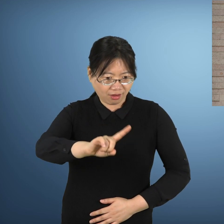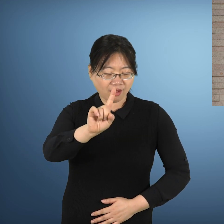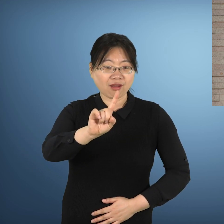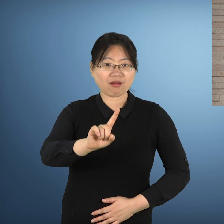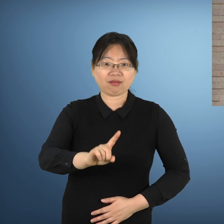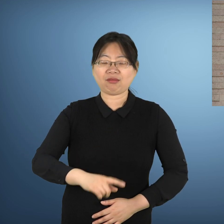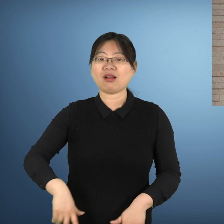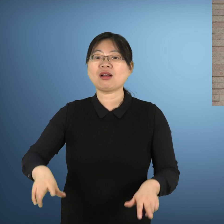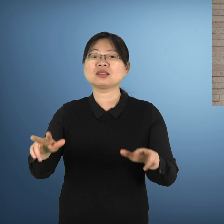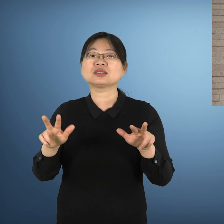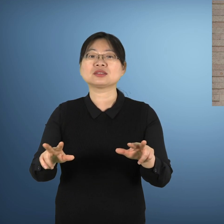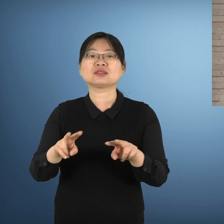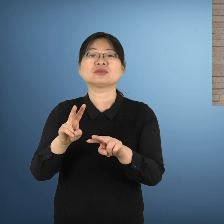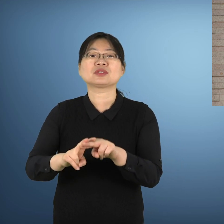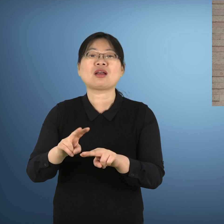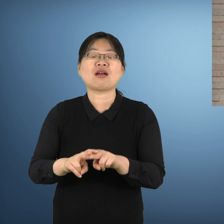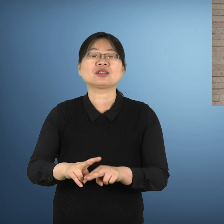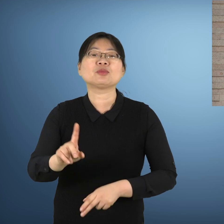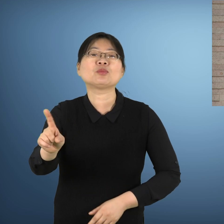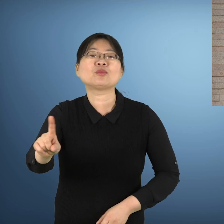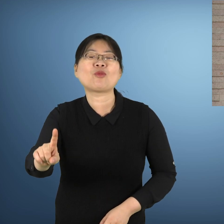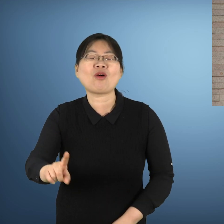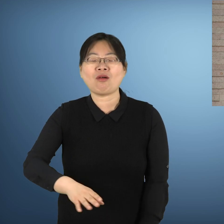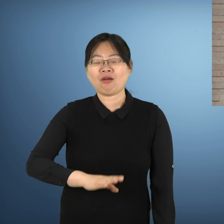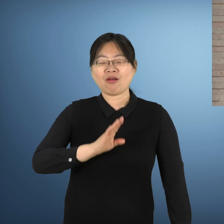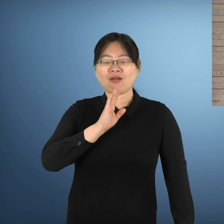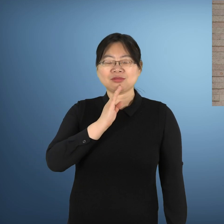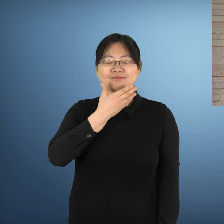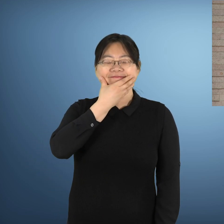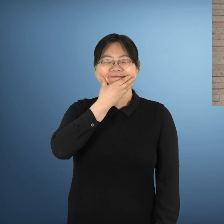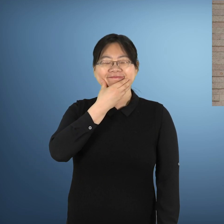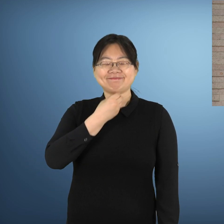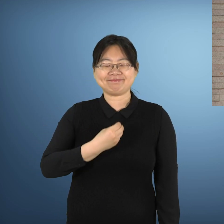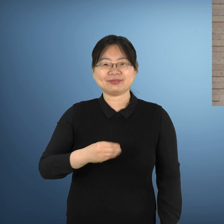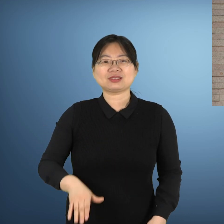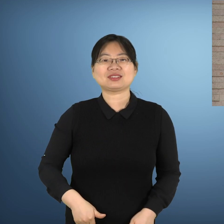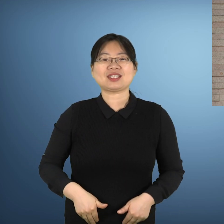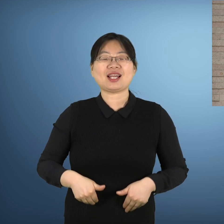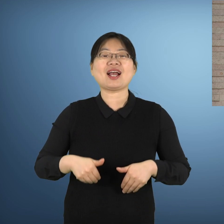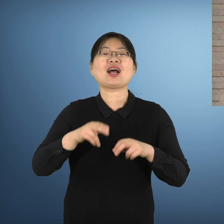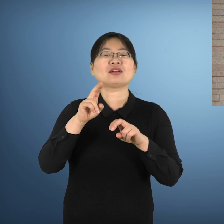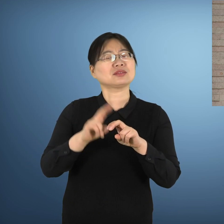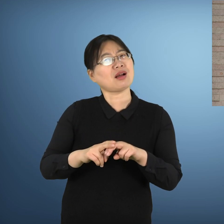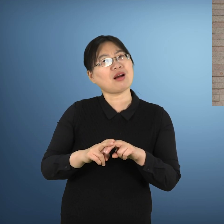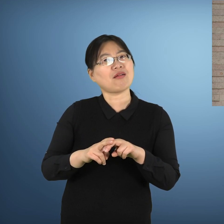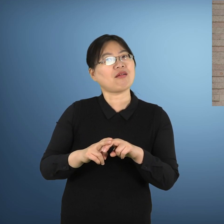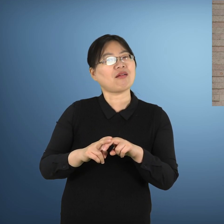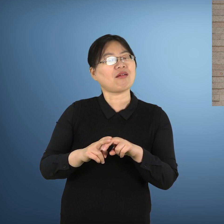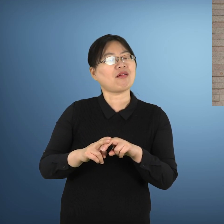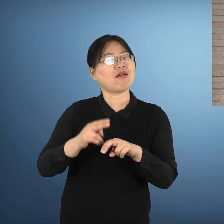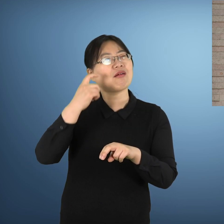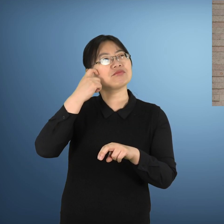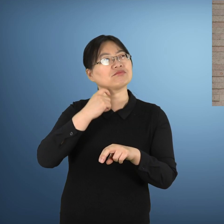지금 이 자리는 아주 행복하고 따뜻한 자리일 수는 없어요.